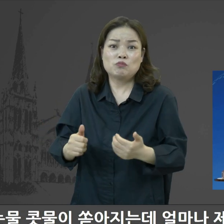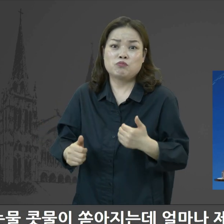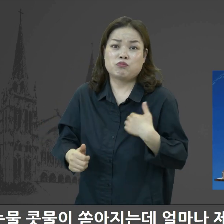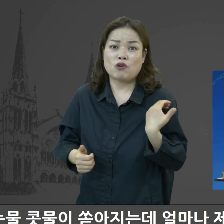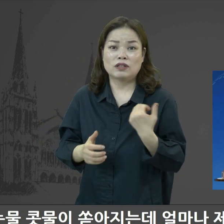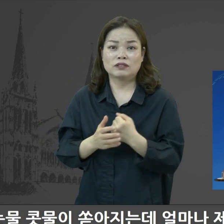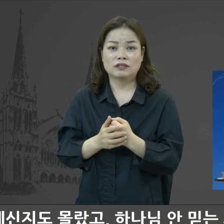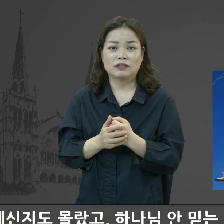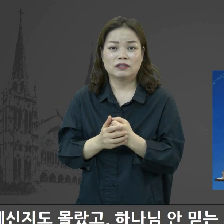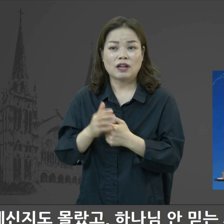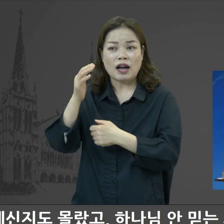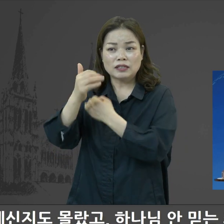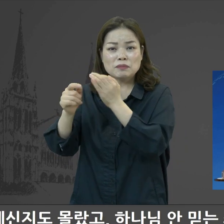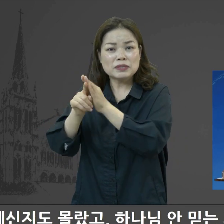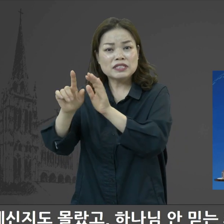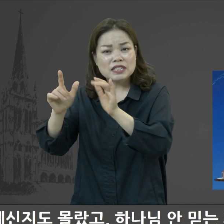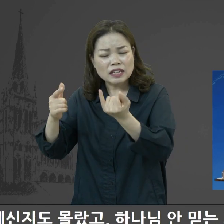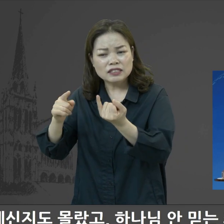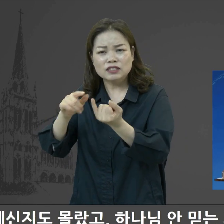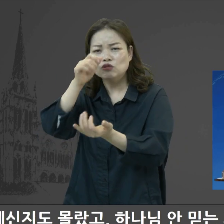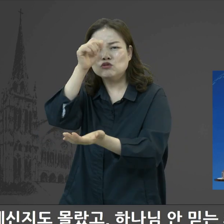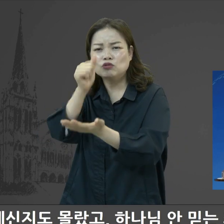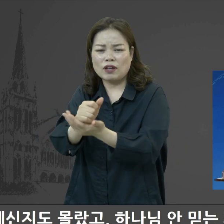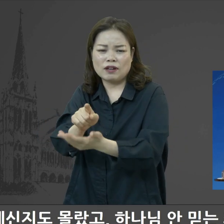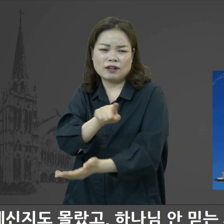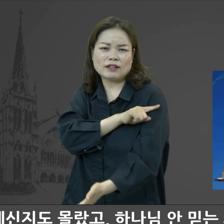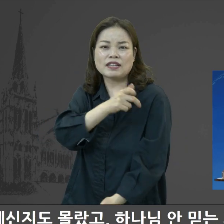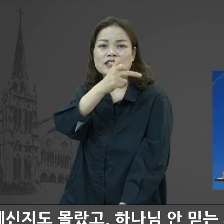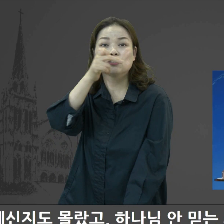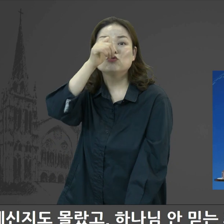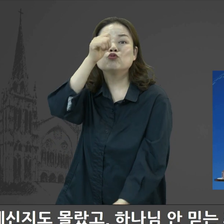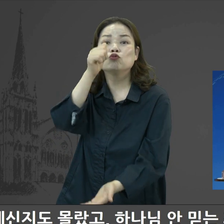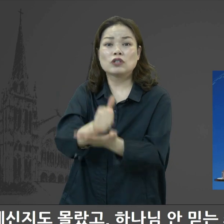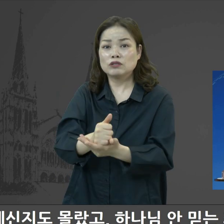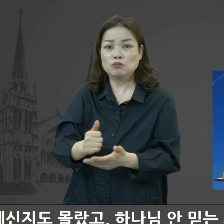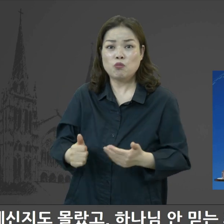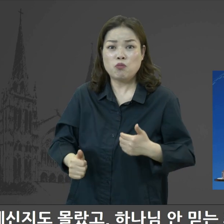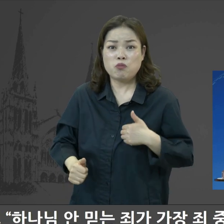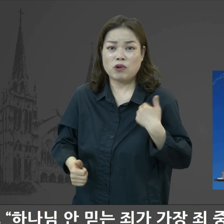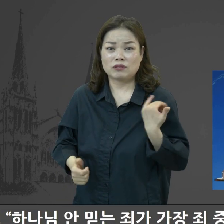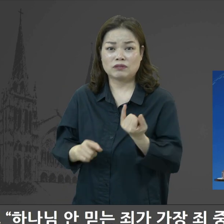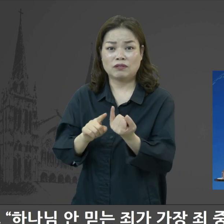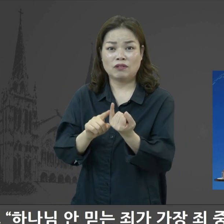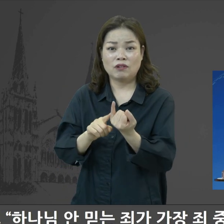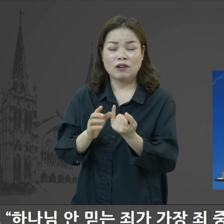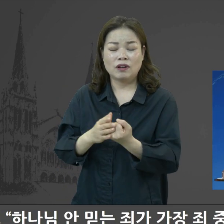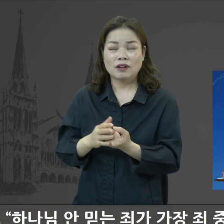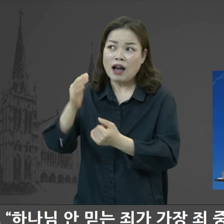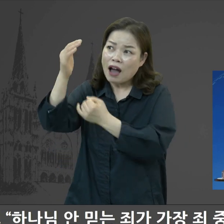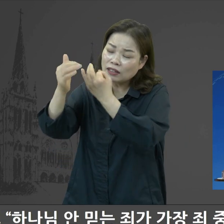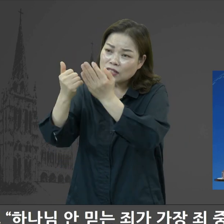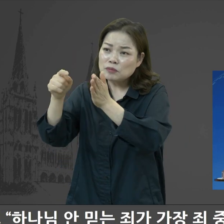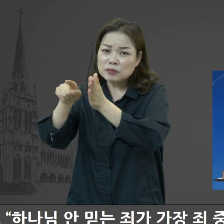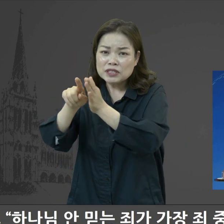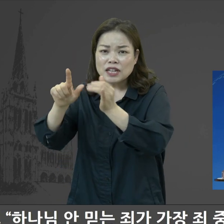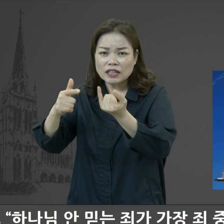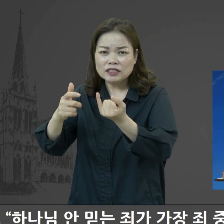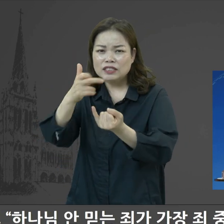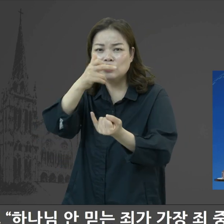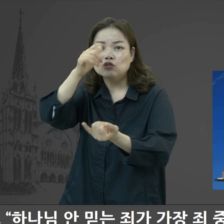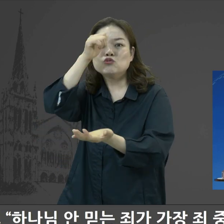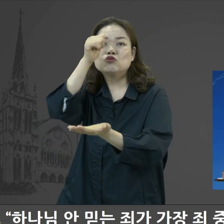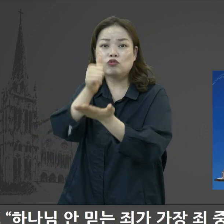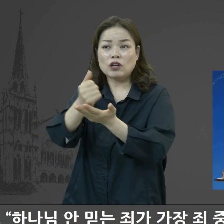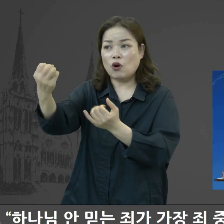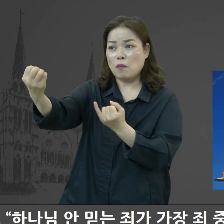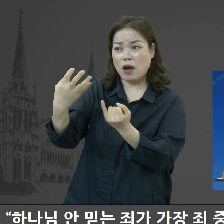그리고 하나님 안 믿는 죄가 가장 죄 중에 큰 죄인지 몰랐어요. 그런데 나보고 하나님 안 믿은 죄가 가장 큰